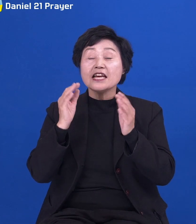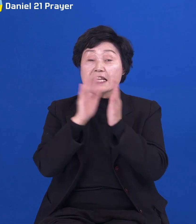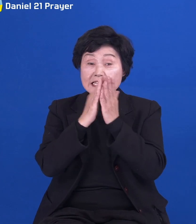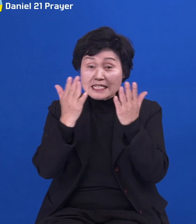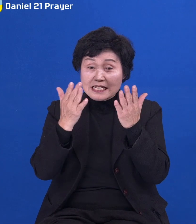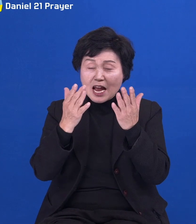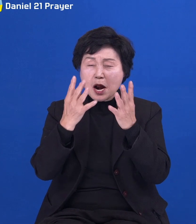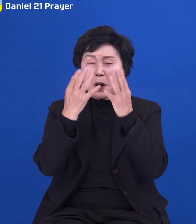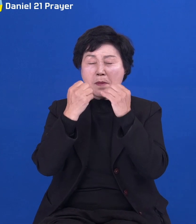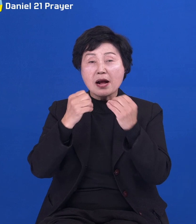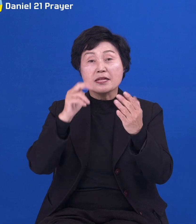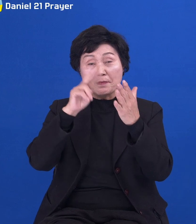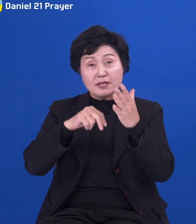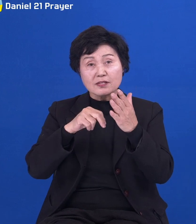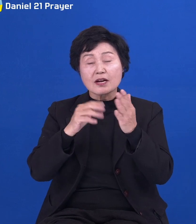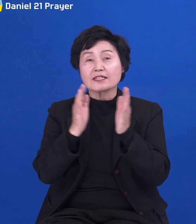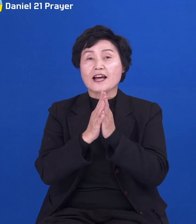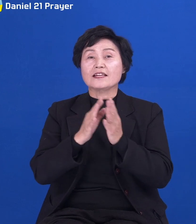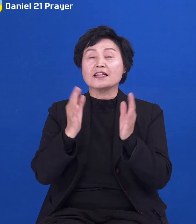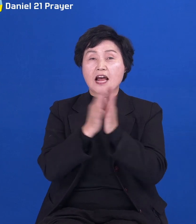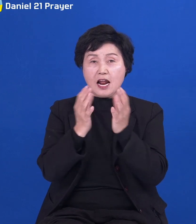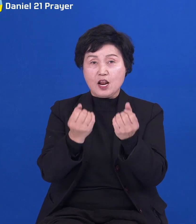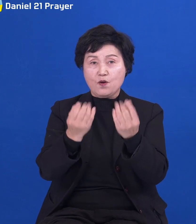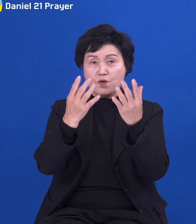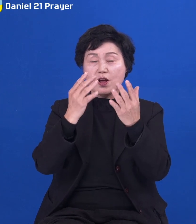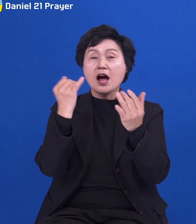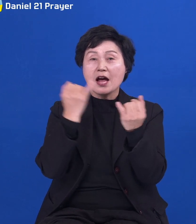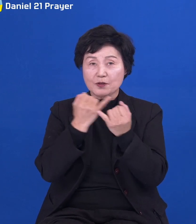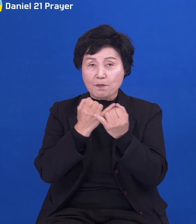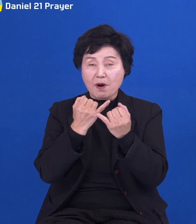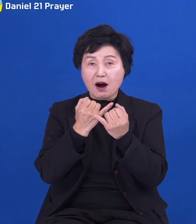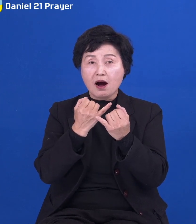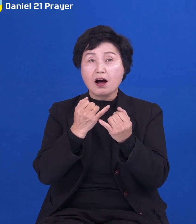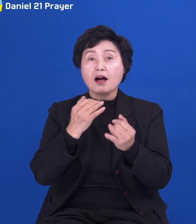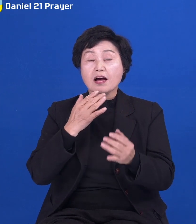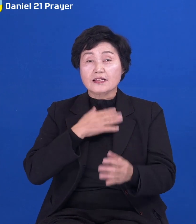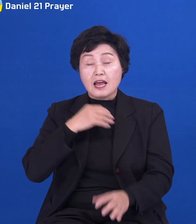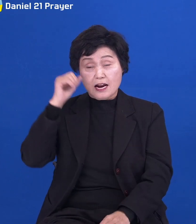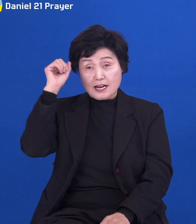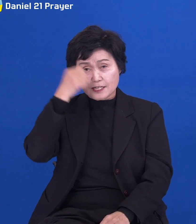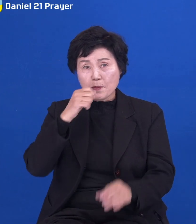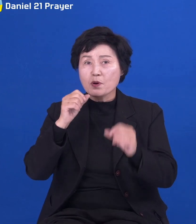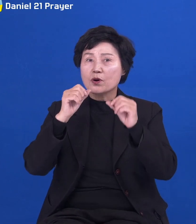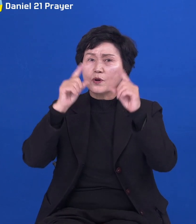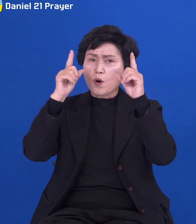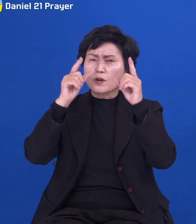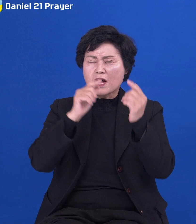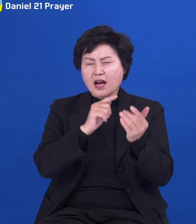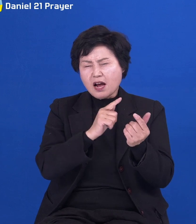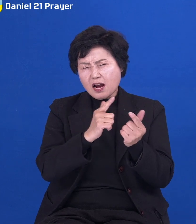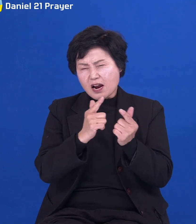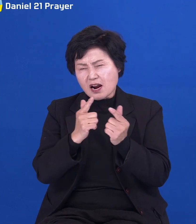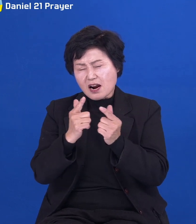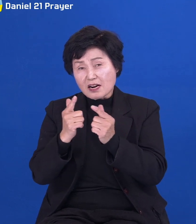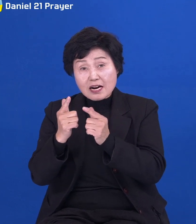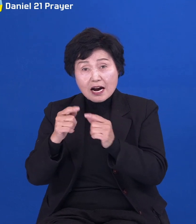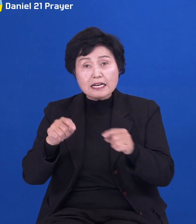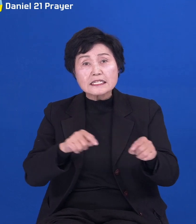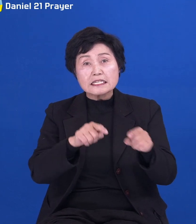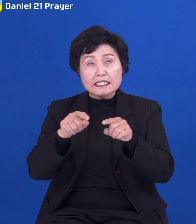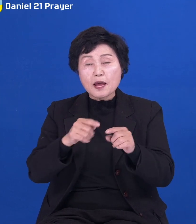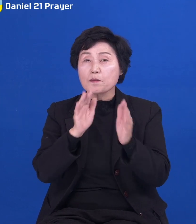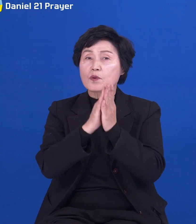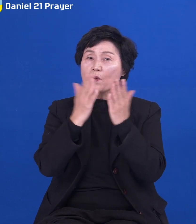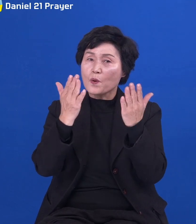시인, 포주는 사랑. 나는 역사의 진리를 보았다. 내가 새벽을 깨우리로다. 이런 수많은 테이프와 책들을 제가